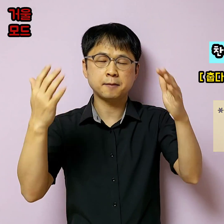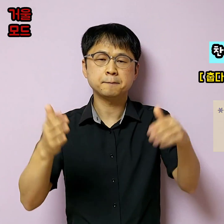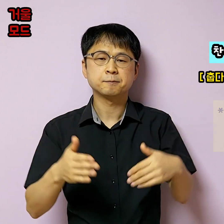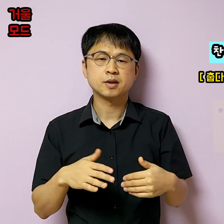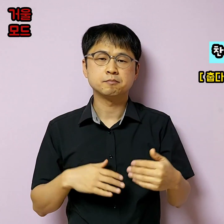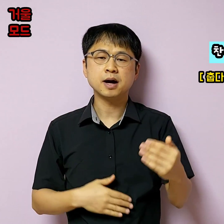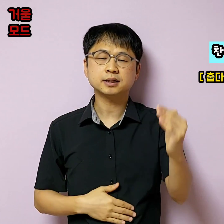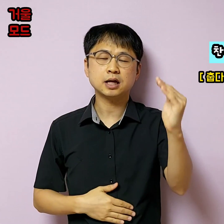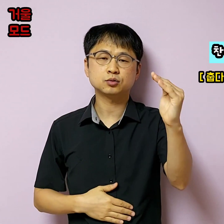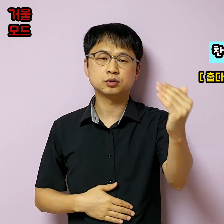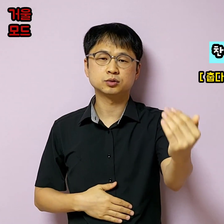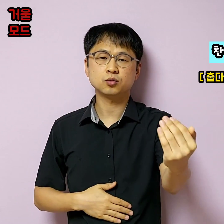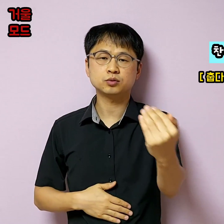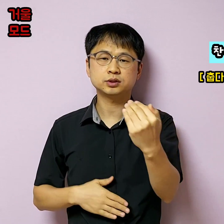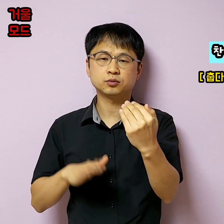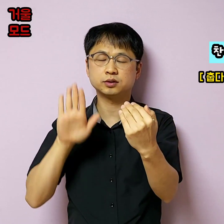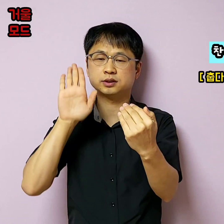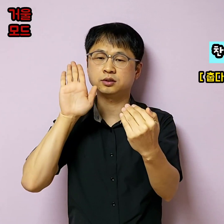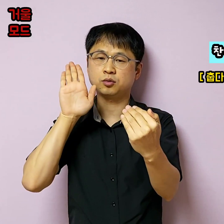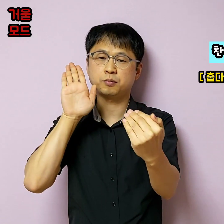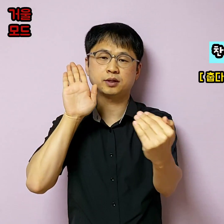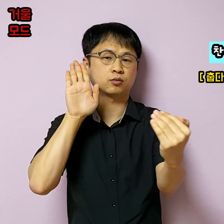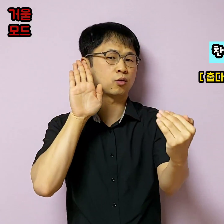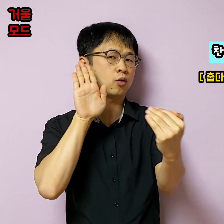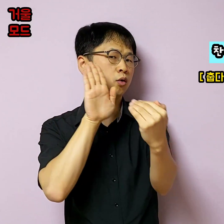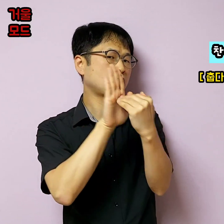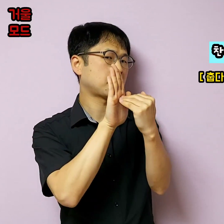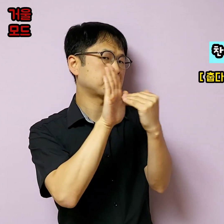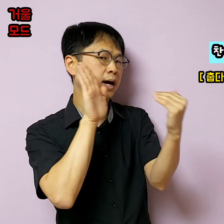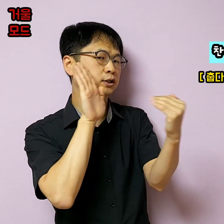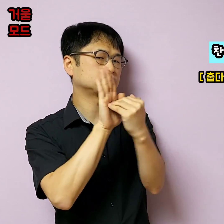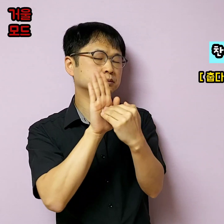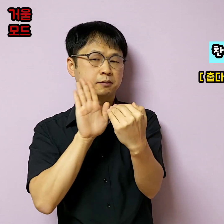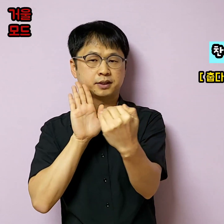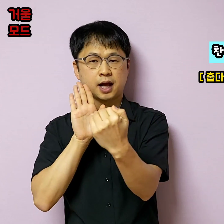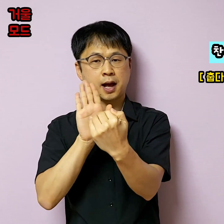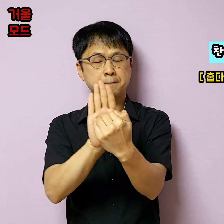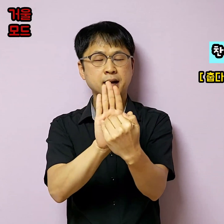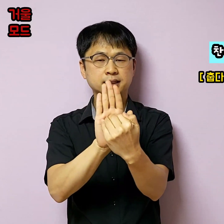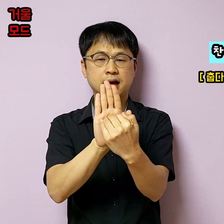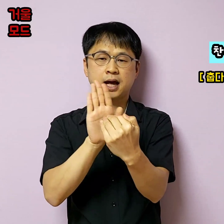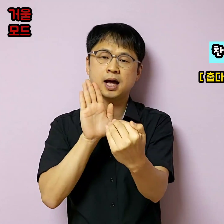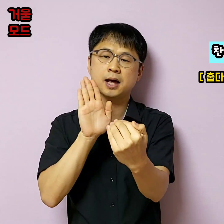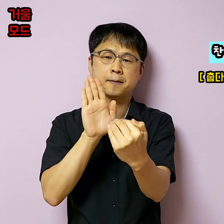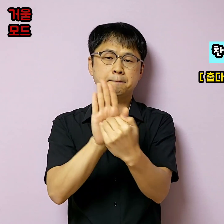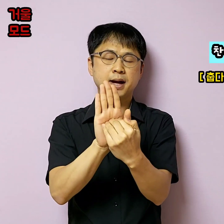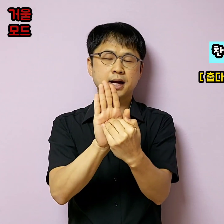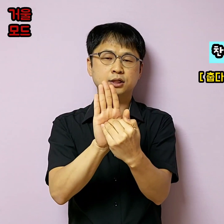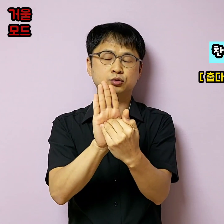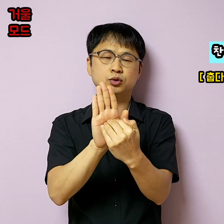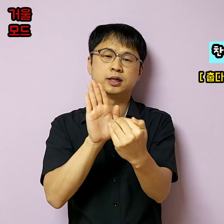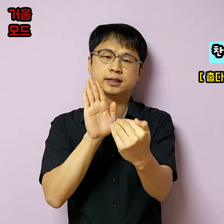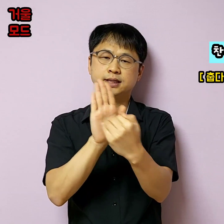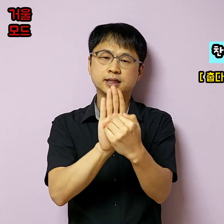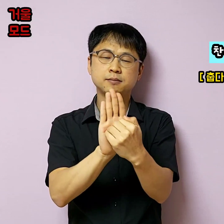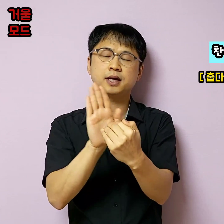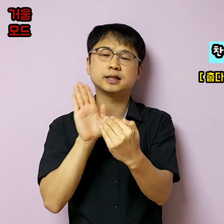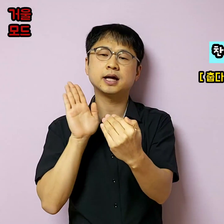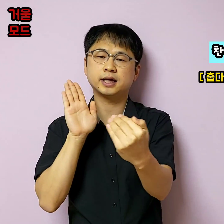찬바람 막다 수어는 손끝이 오는 것을 손바닥으로 막아주시면 됩니다. 막다 막아줄 상대방이 나에게